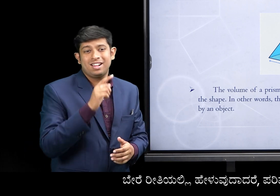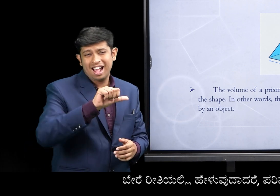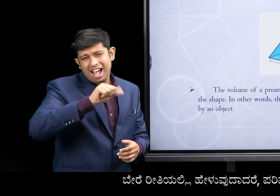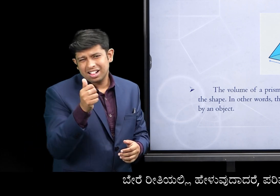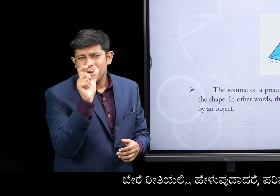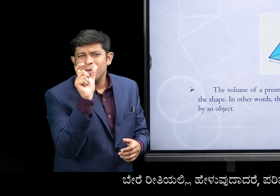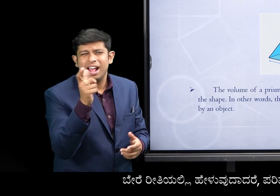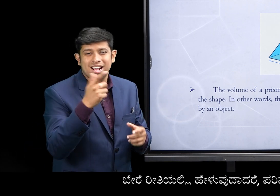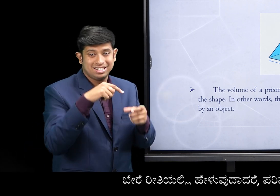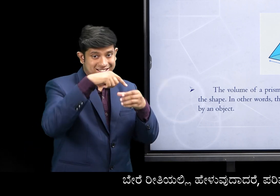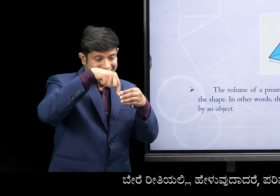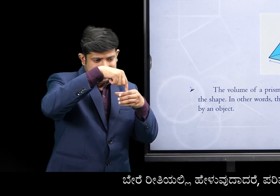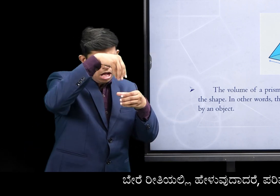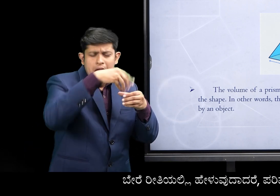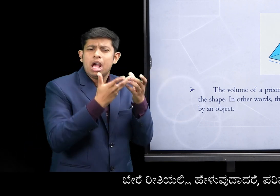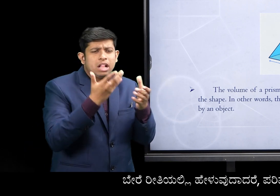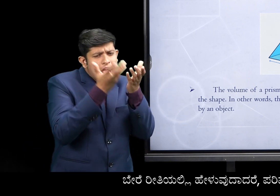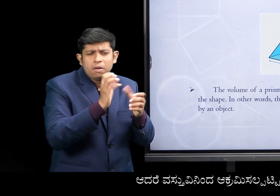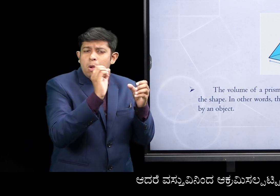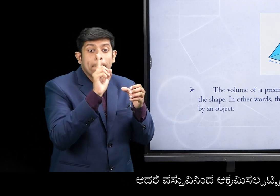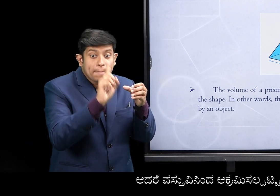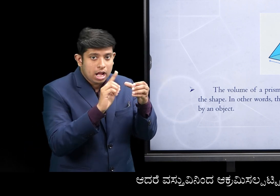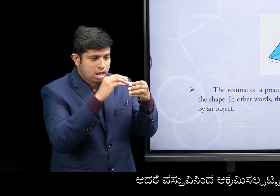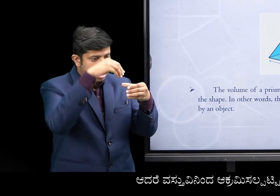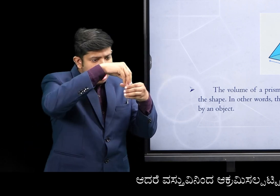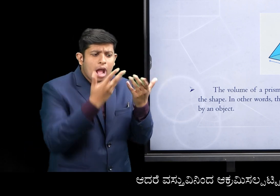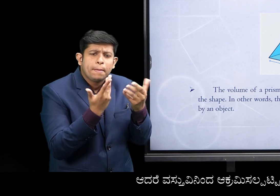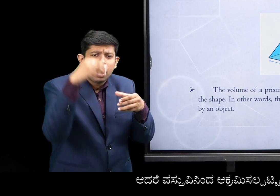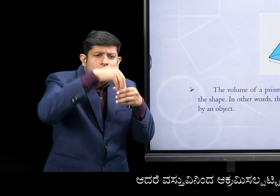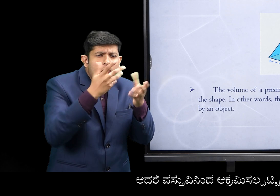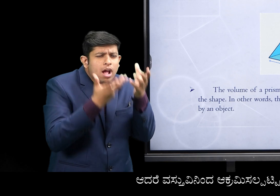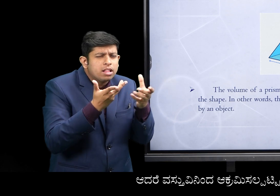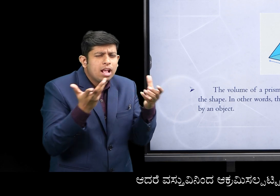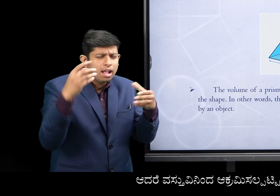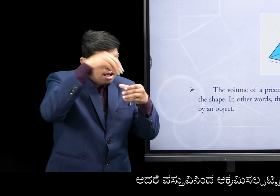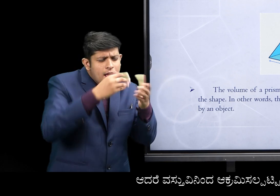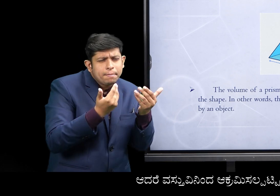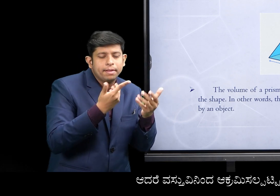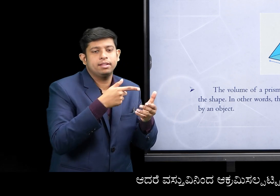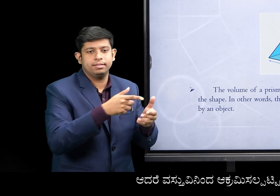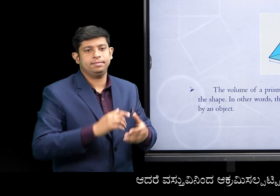ಬೇರೆ ರೀತಿಯಲ್ಲಿ ಹೇಳೋದಾದ್ರೆ ಪರಿಮಾಣವು ಏನೂ ಅಲ್ಲ, ಆದ್ರೆ ವಸ್ತುವಿನಿಂದ ಆಕ್ರಮಿಸಲ್ಪಟ್ಟಿರುವ ಒಟ್ಟು ಜಾಗ ಆಗಿದೆ.